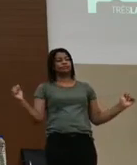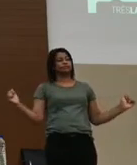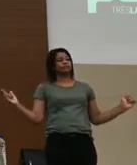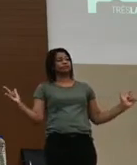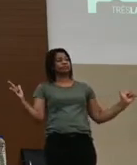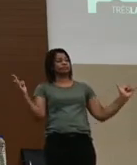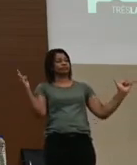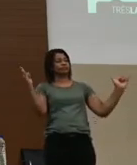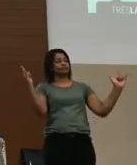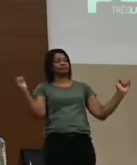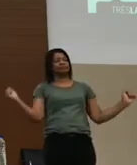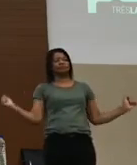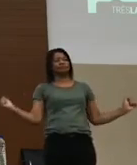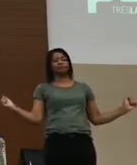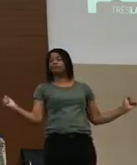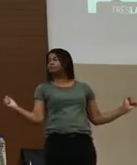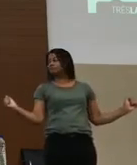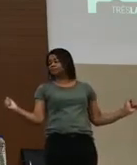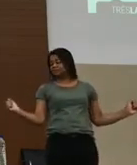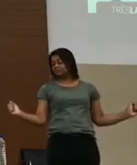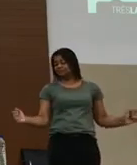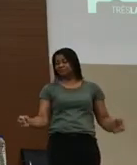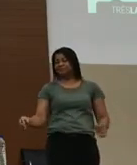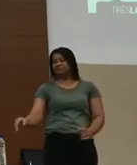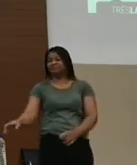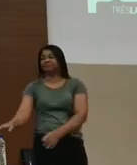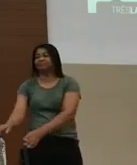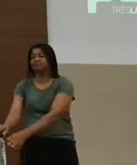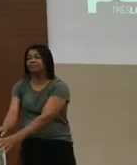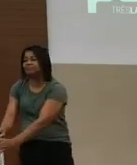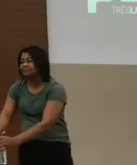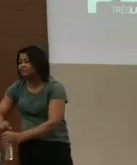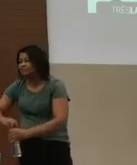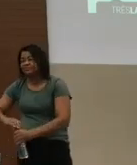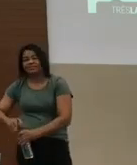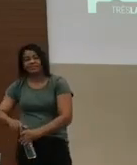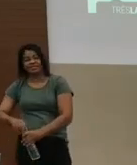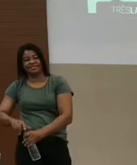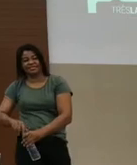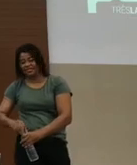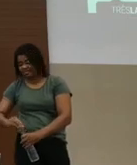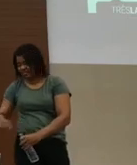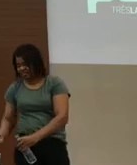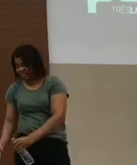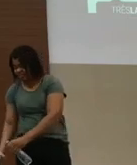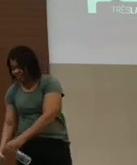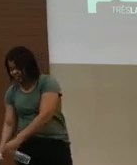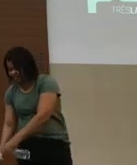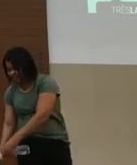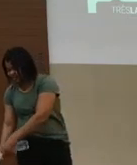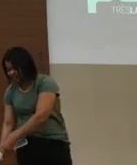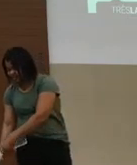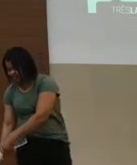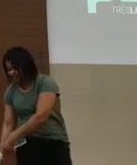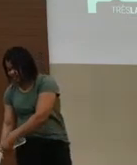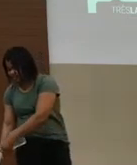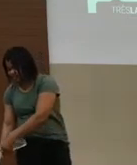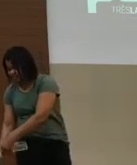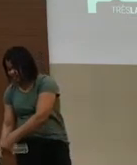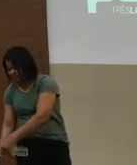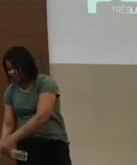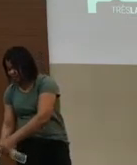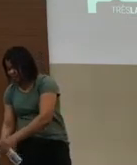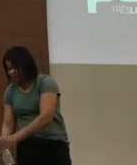Como? Amar o quê? Como? Hã? Amarás o teu próximo como a si